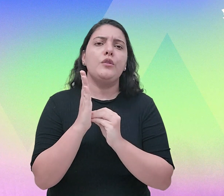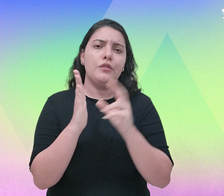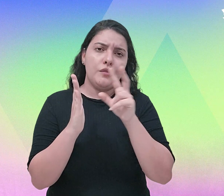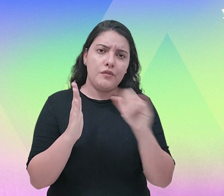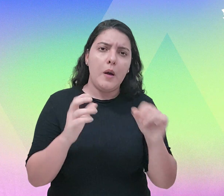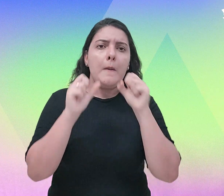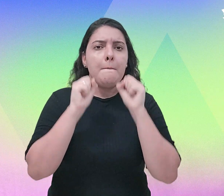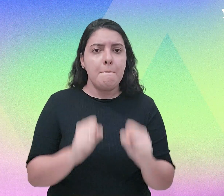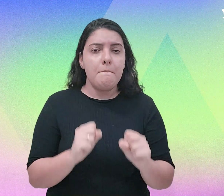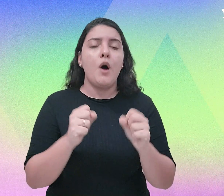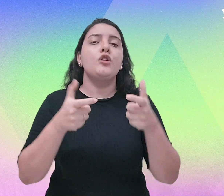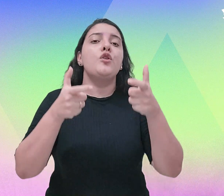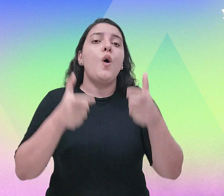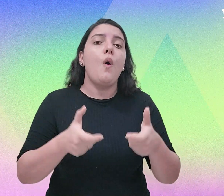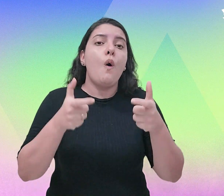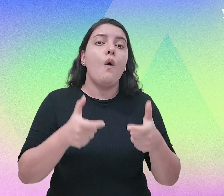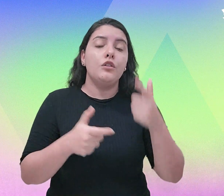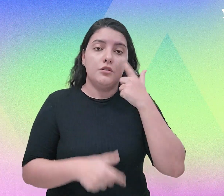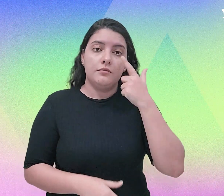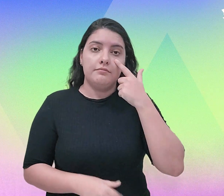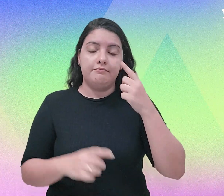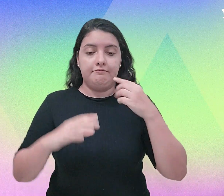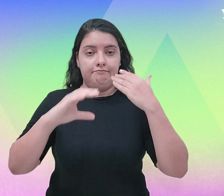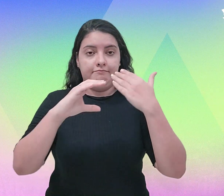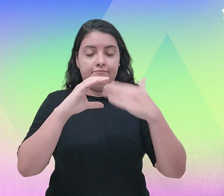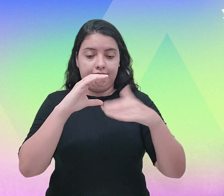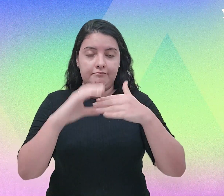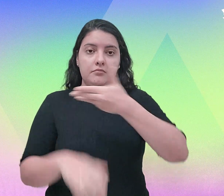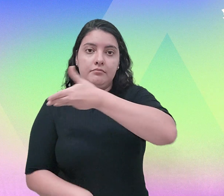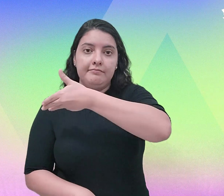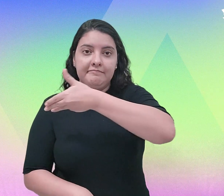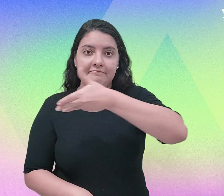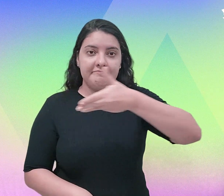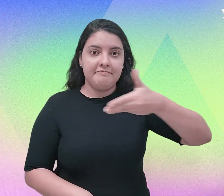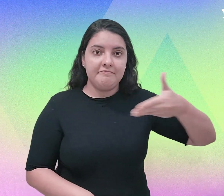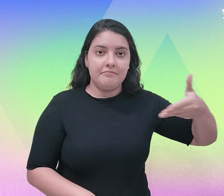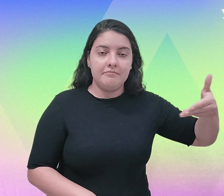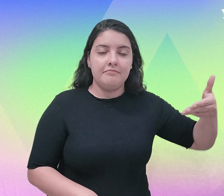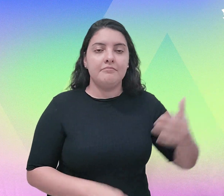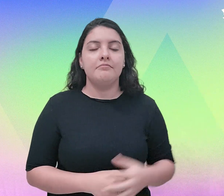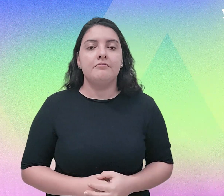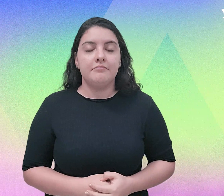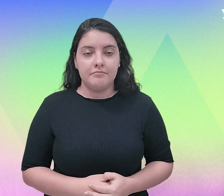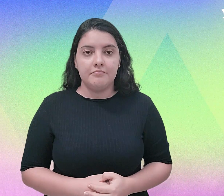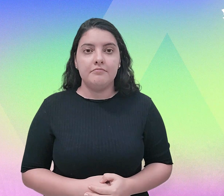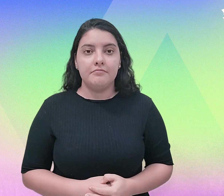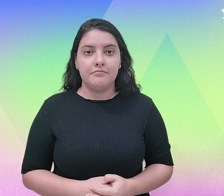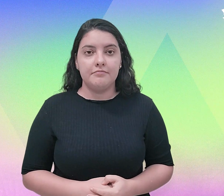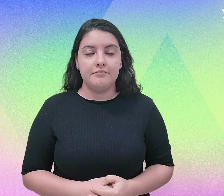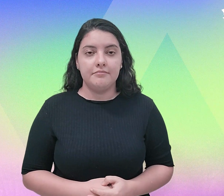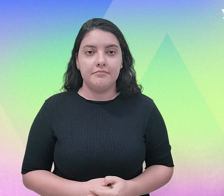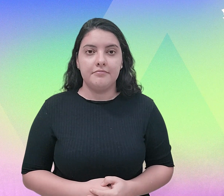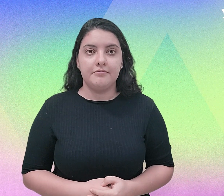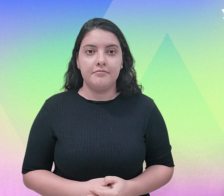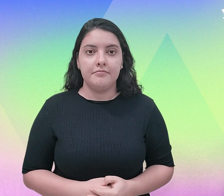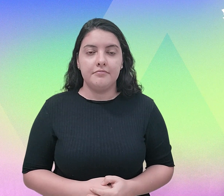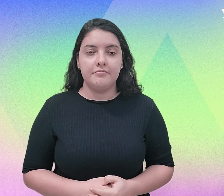poderão ser obtidos através do e-mail seleção cursos. Ccbj@e DM. Org.br